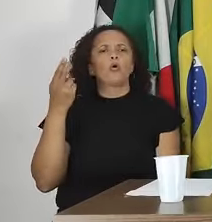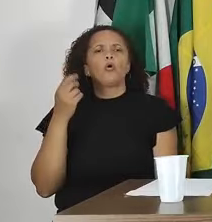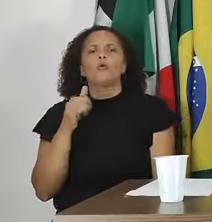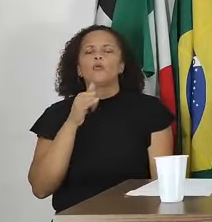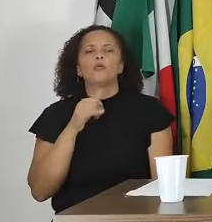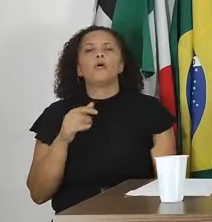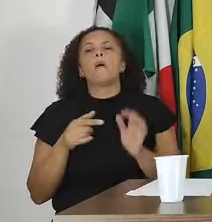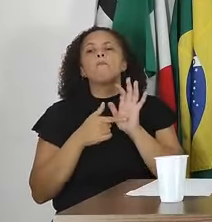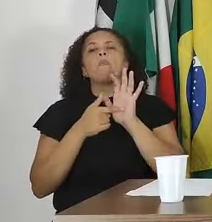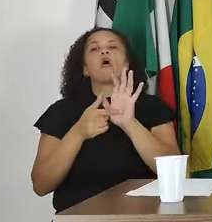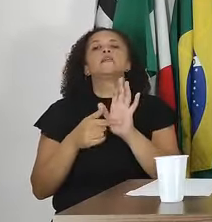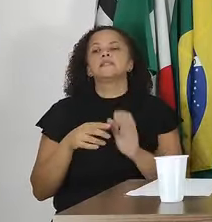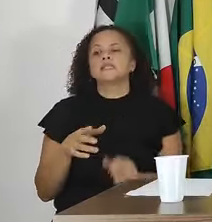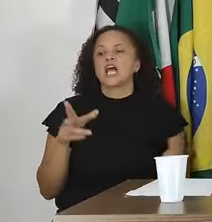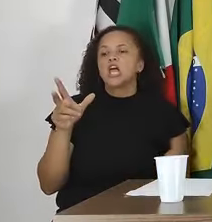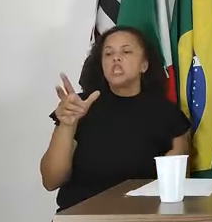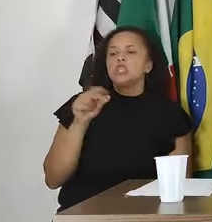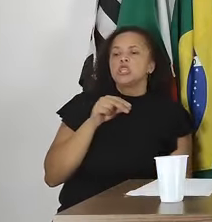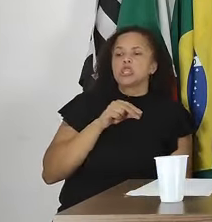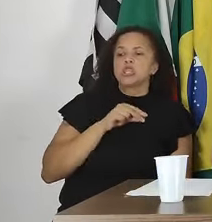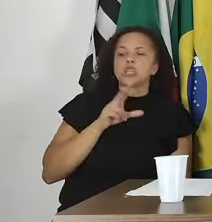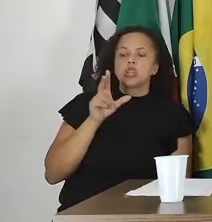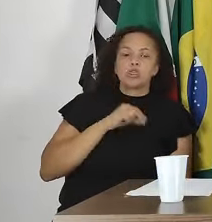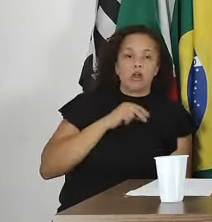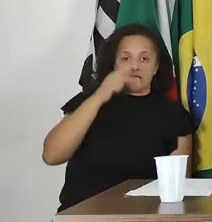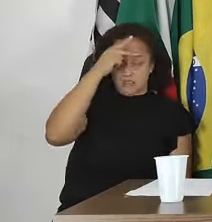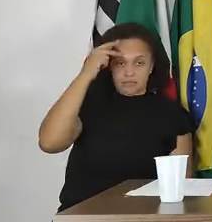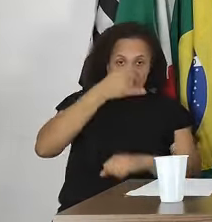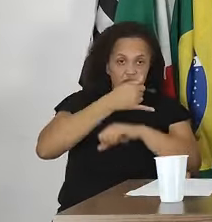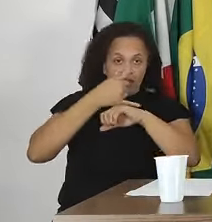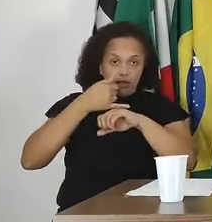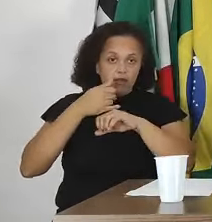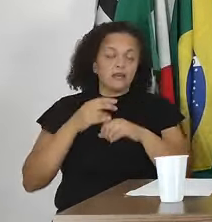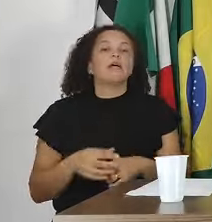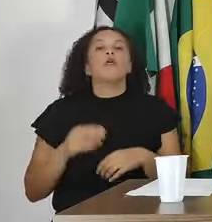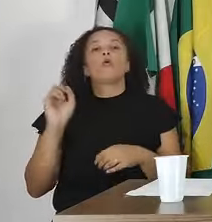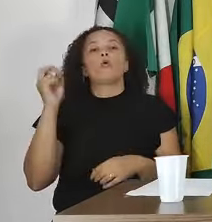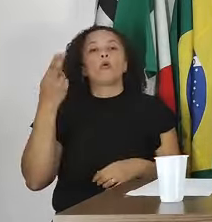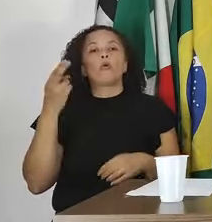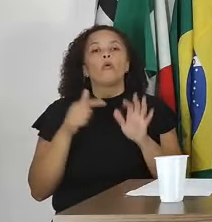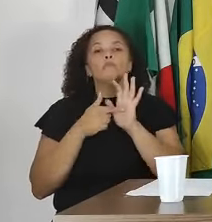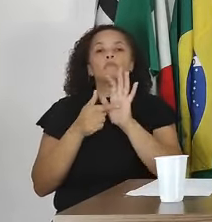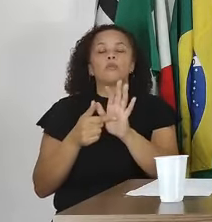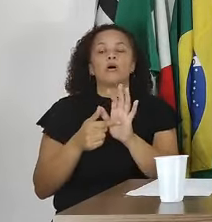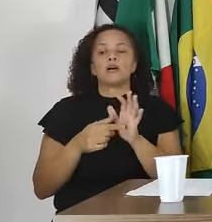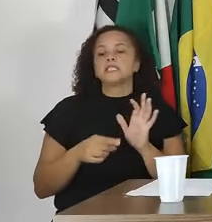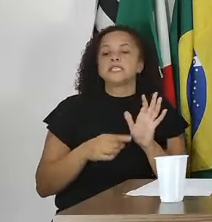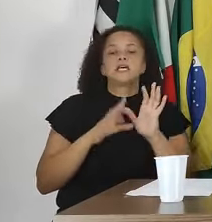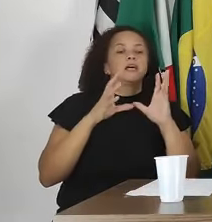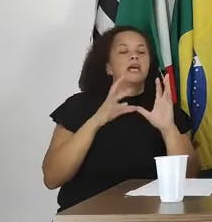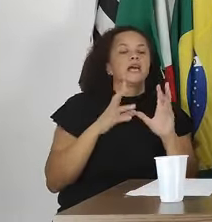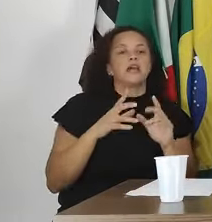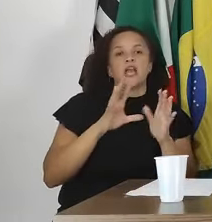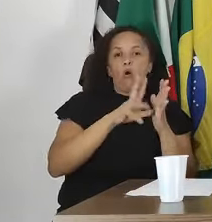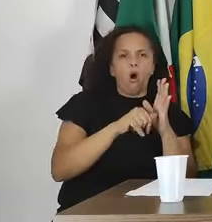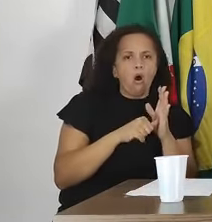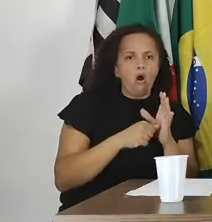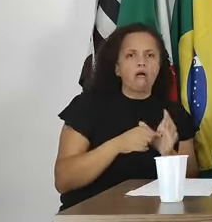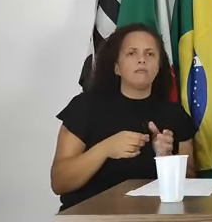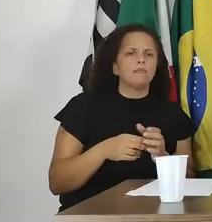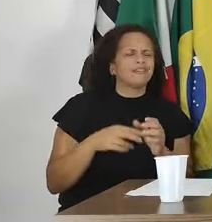ela entrou no lesbianismo, expõe porque ele roubou a igreja, expõe, sabe? É tanta exposição que estão se